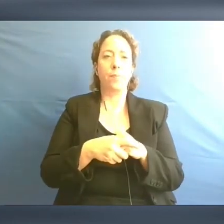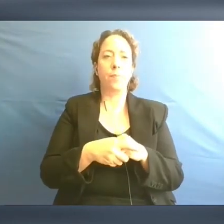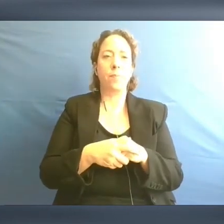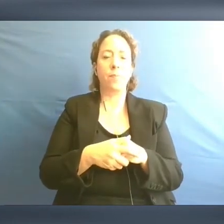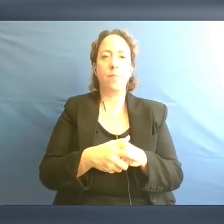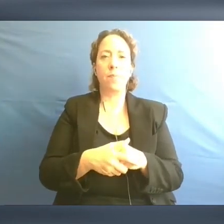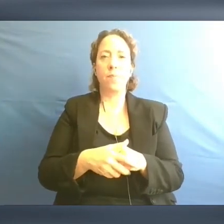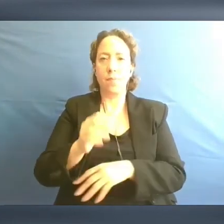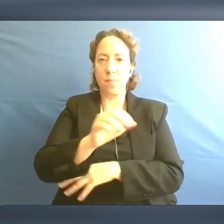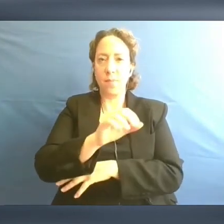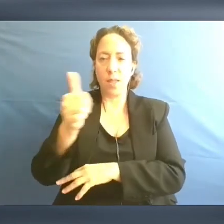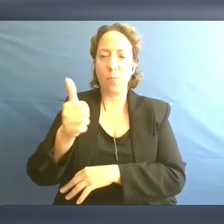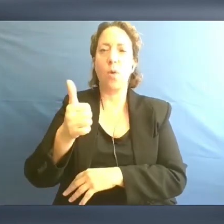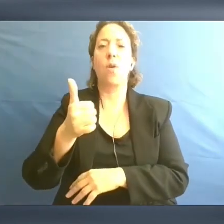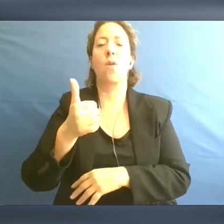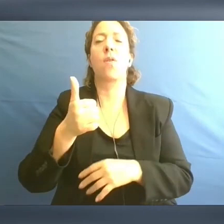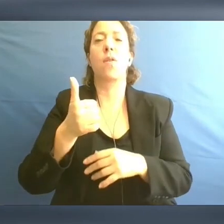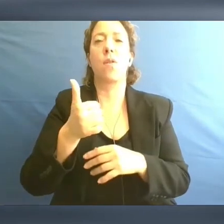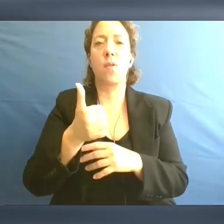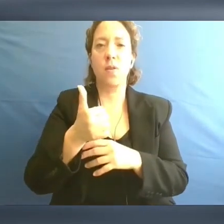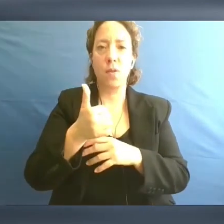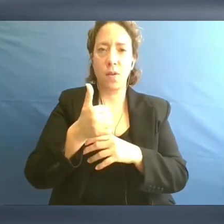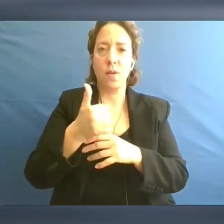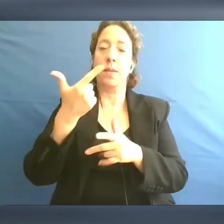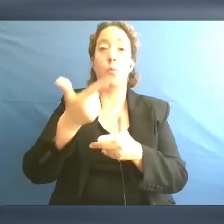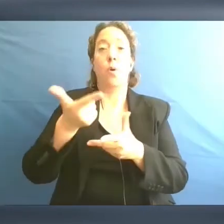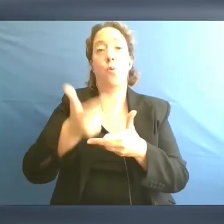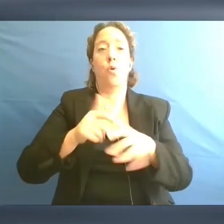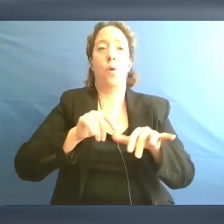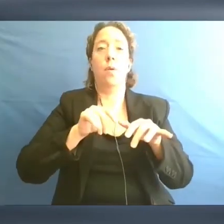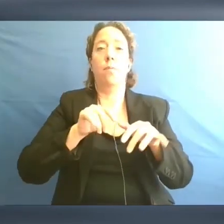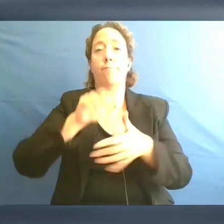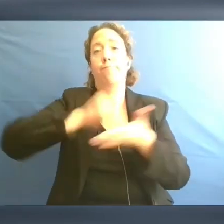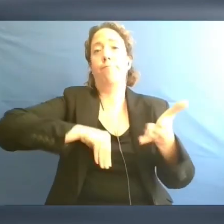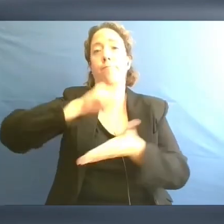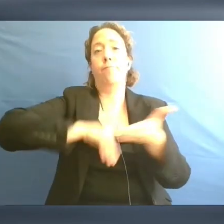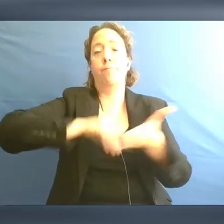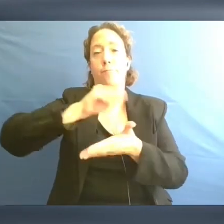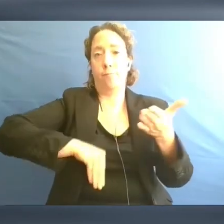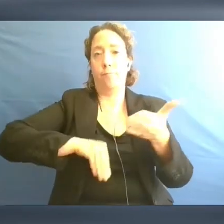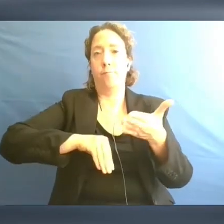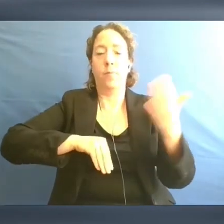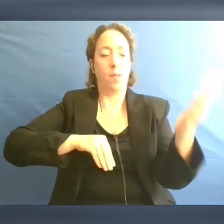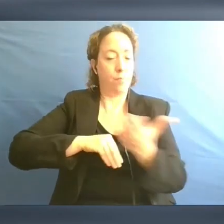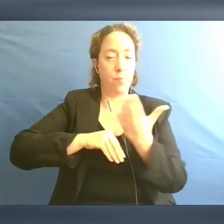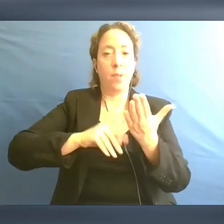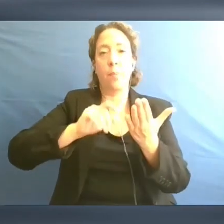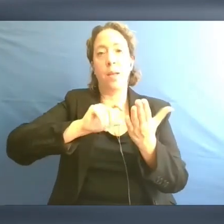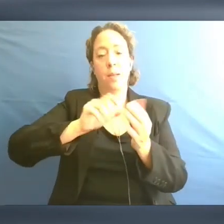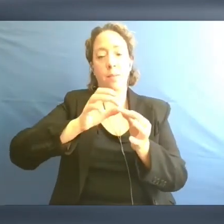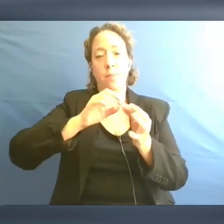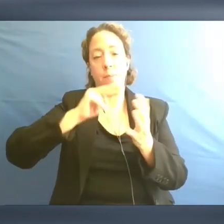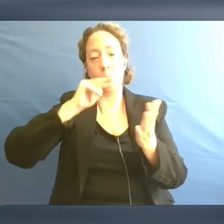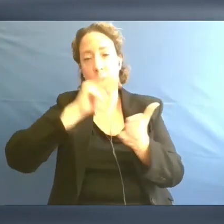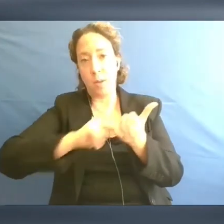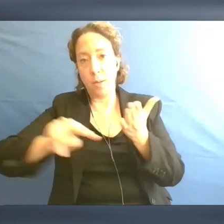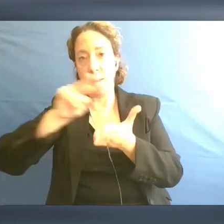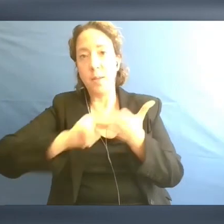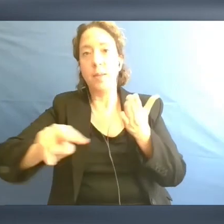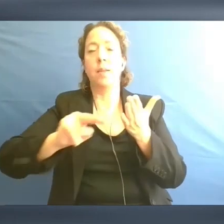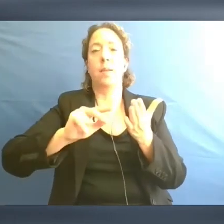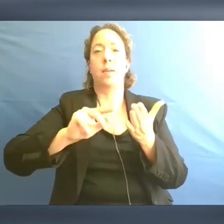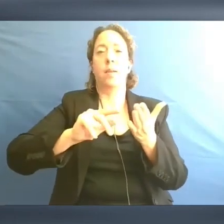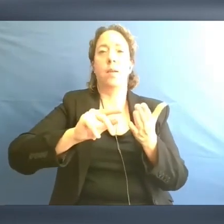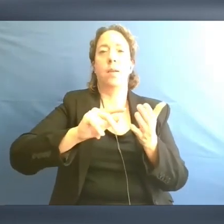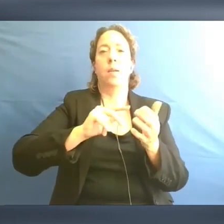Alors d'abord, il y a le processus d'écriture, où on va avoir un cycle de relecture plus ou moins long, mais qui va durer jusqu'à ce qu'on ait